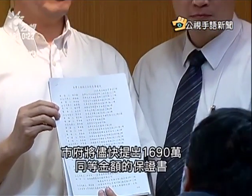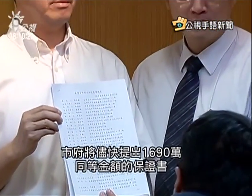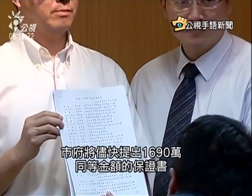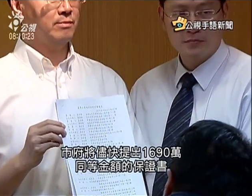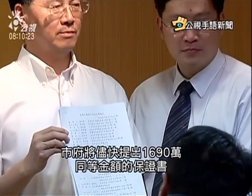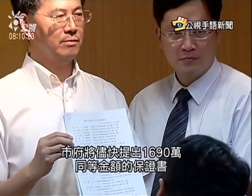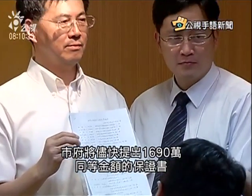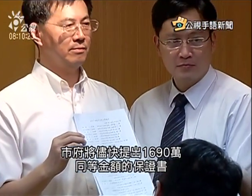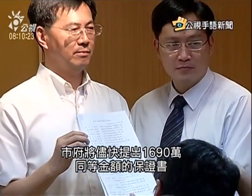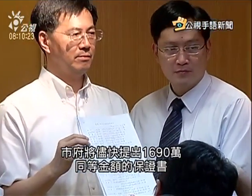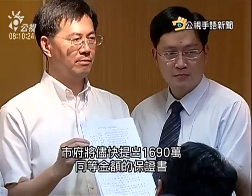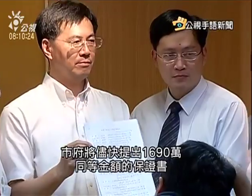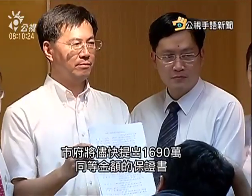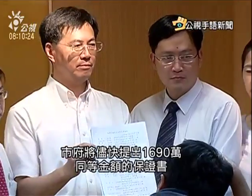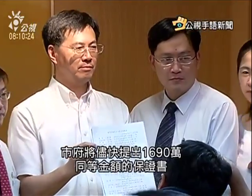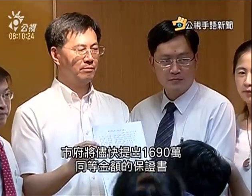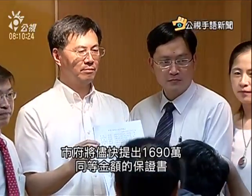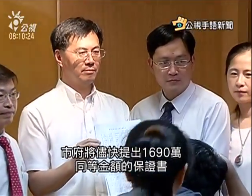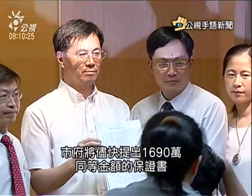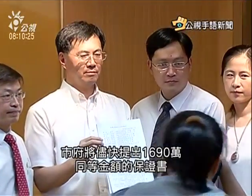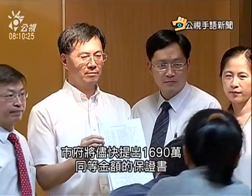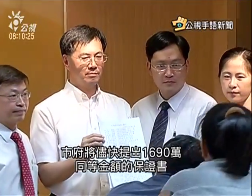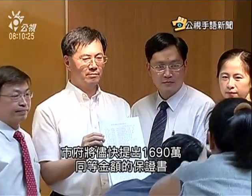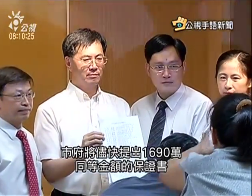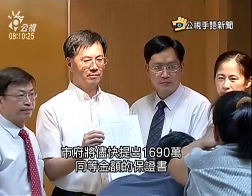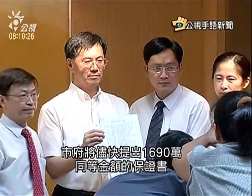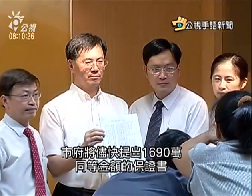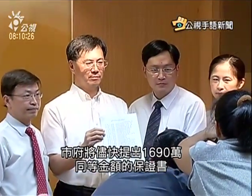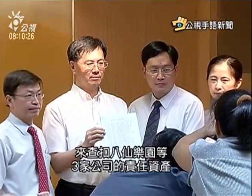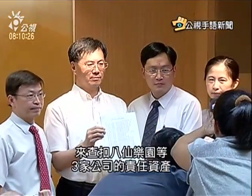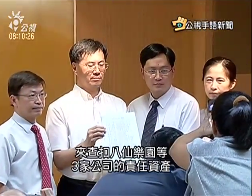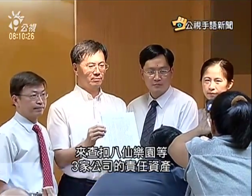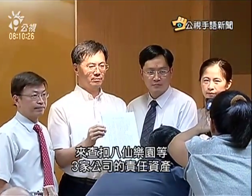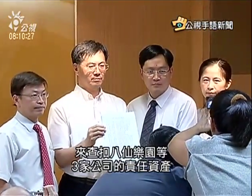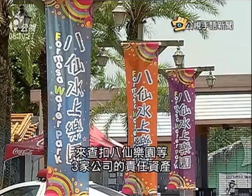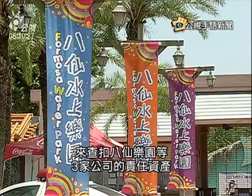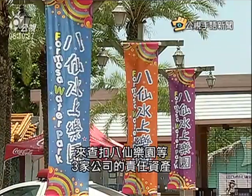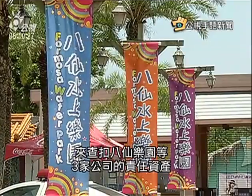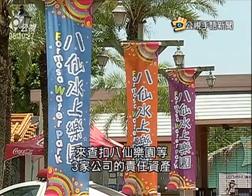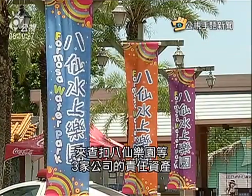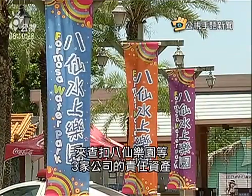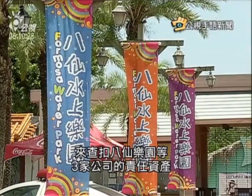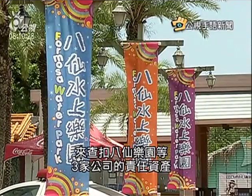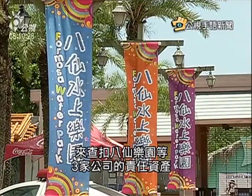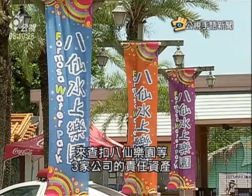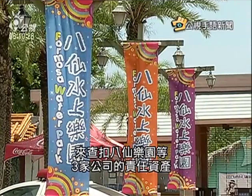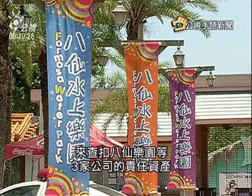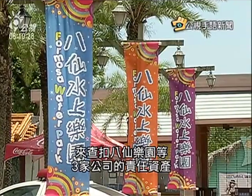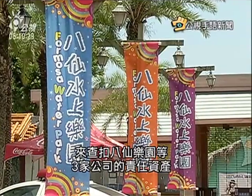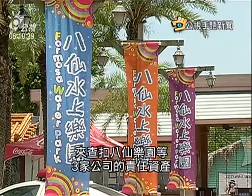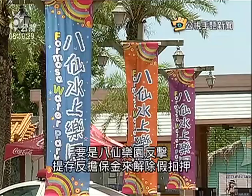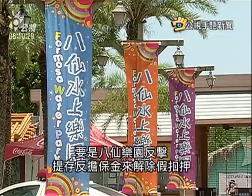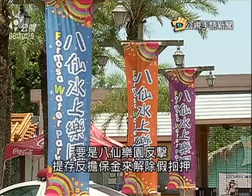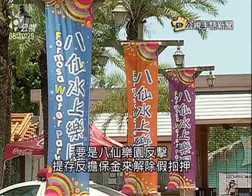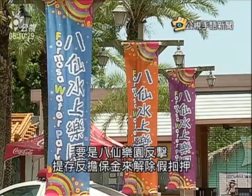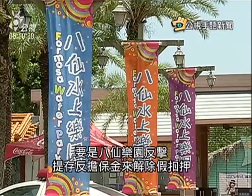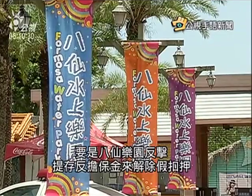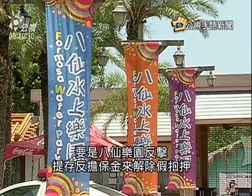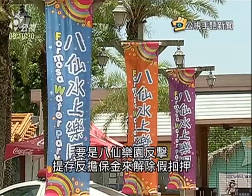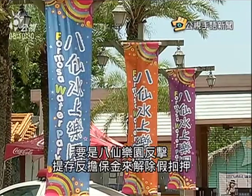出1690万同等金额的保证书来查扣八仙乐园等三家的责任资产。要是八仙乐园反击，提存反担